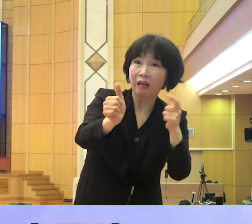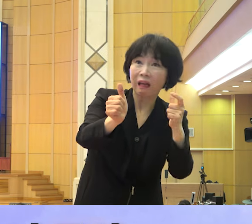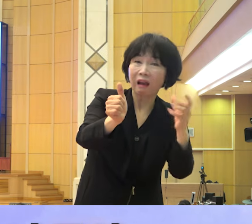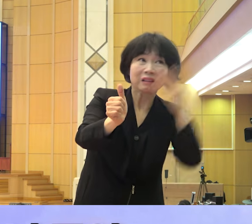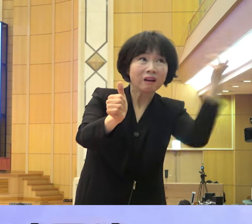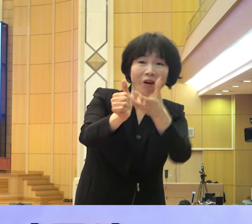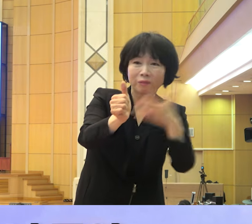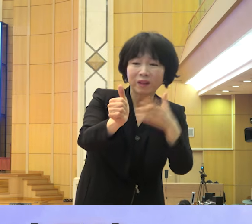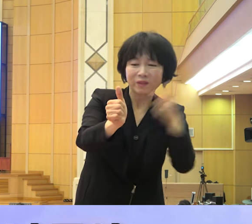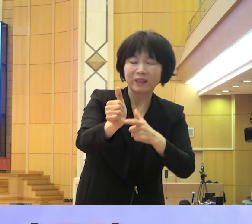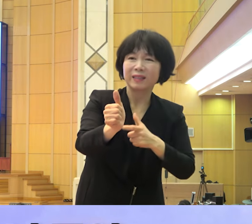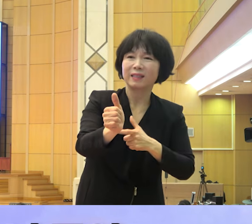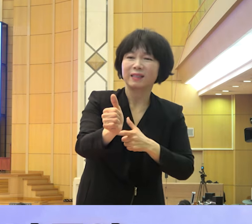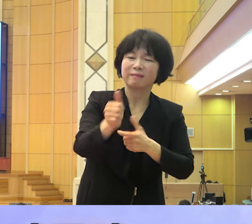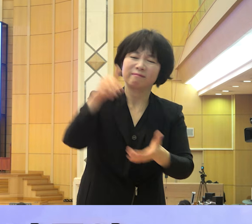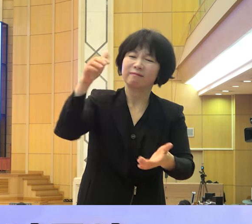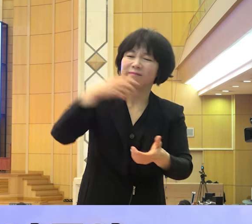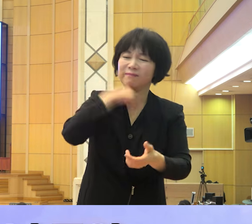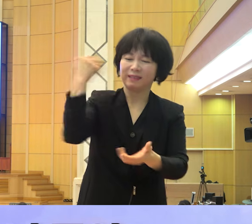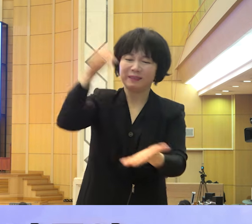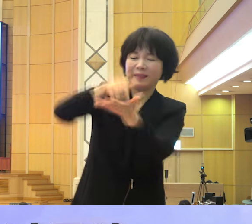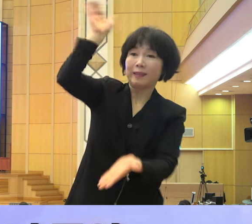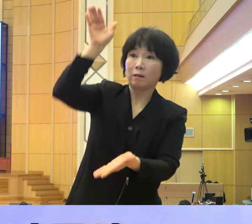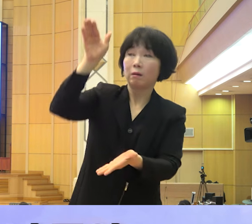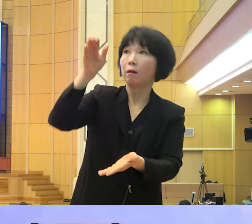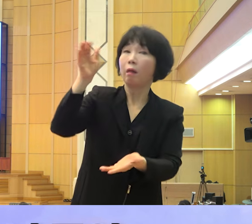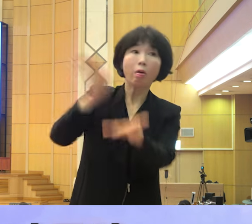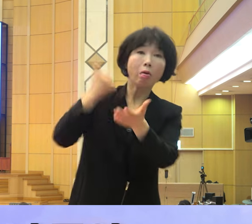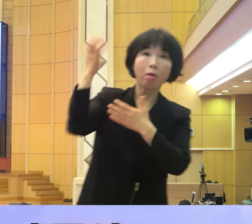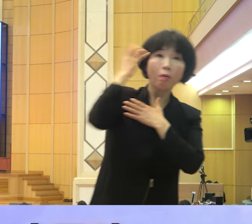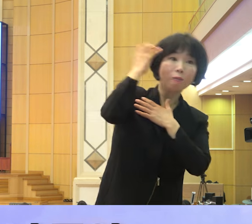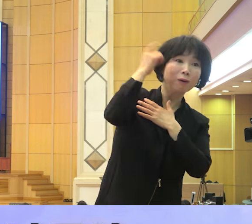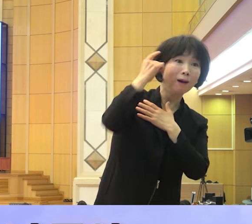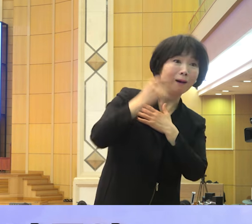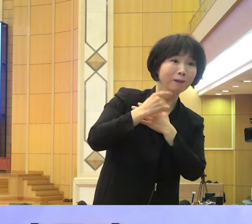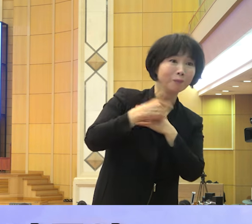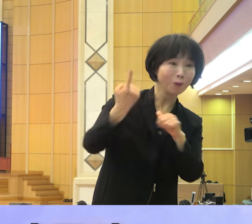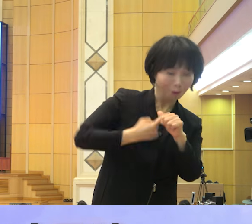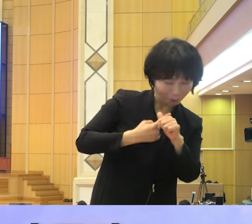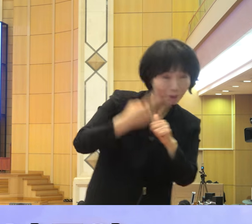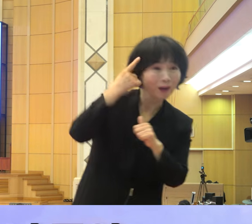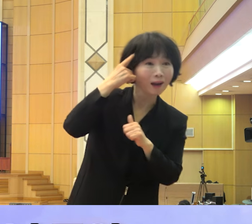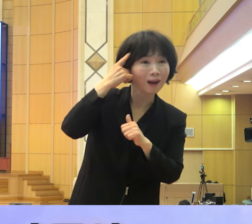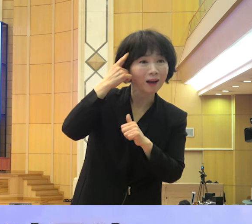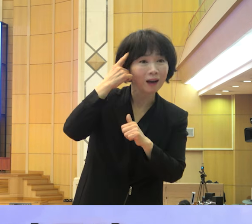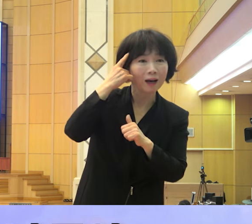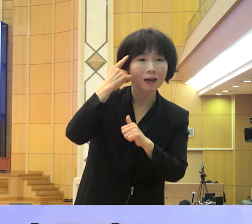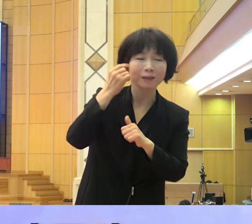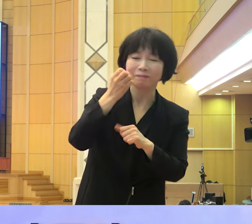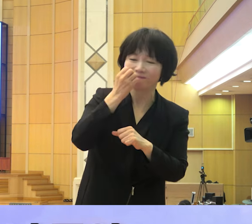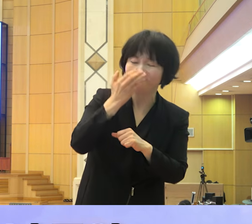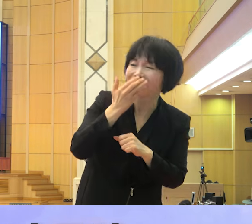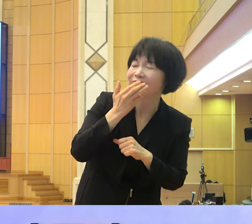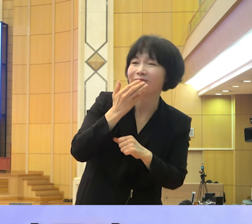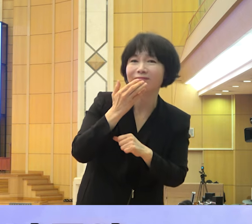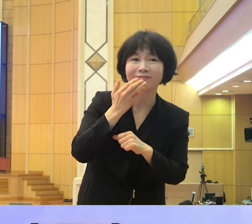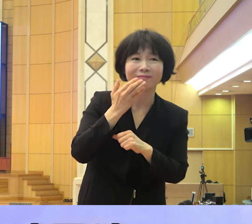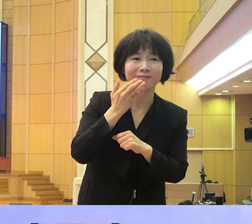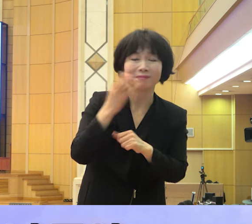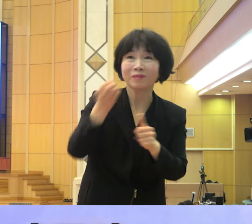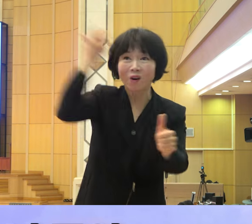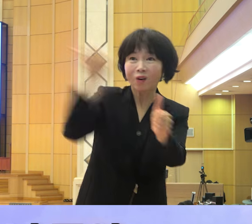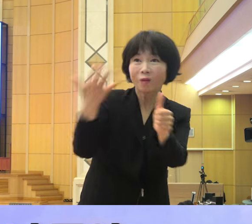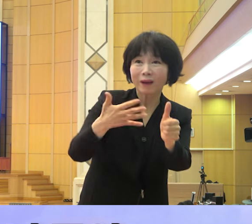이 독사의 새끼야 저쪽으로 가. 세례 받으라고 그래서 받았는데 욕만 얻어먹었네. 뭔 뜻인지도